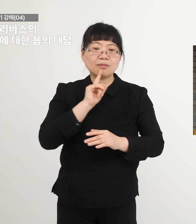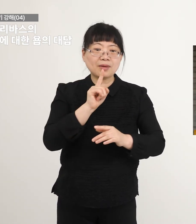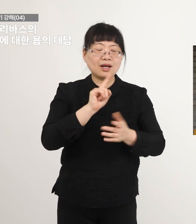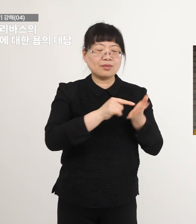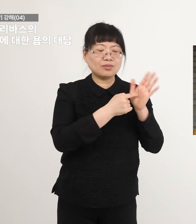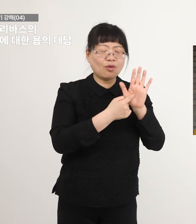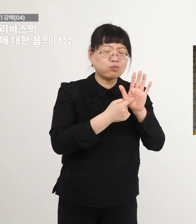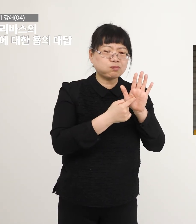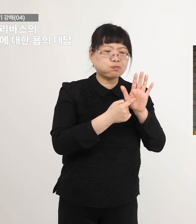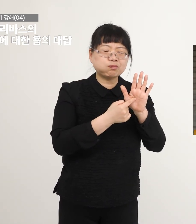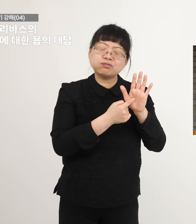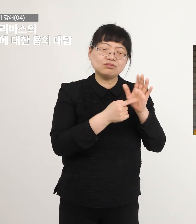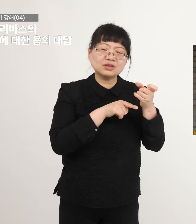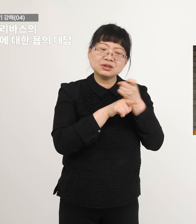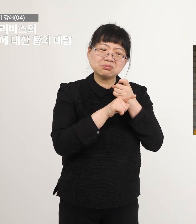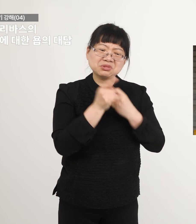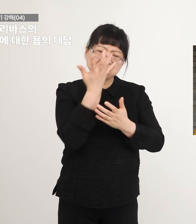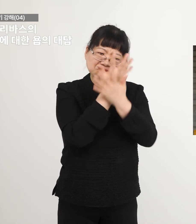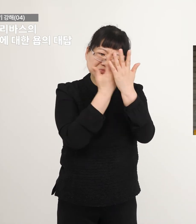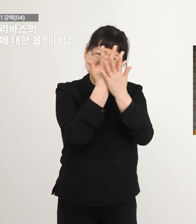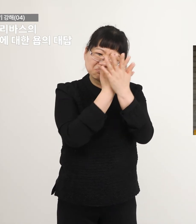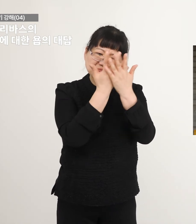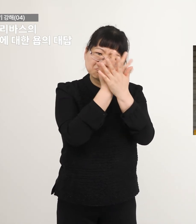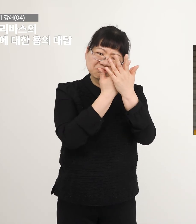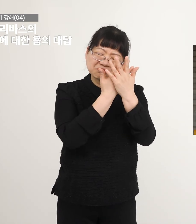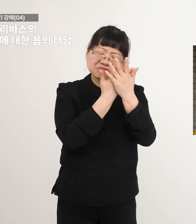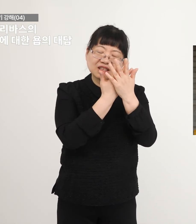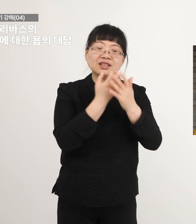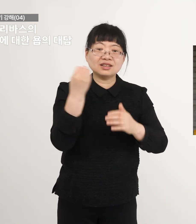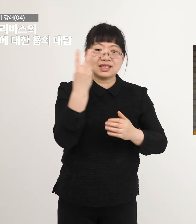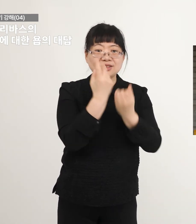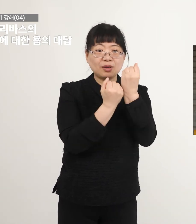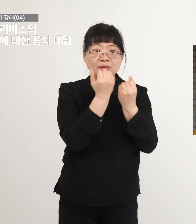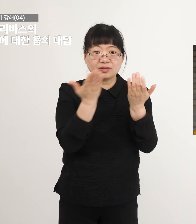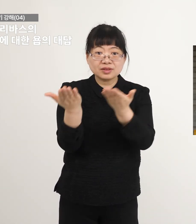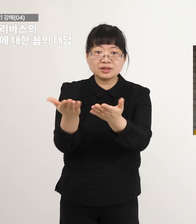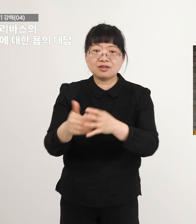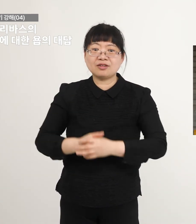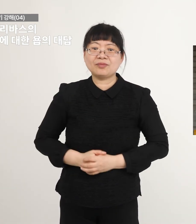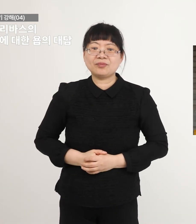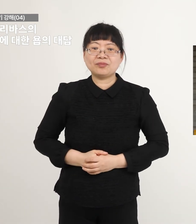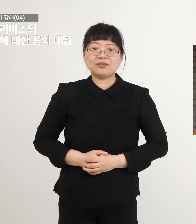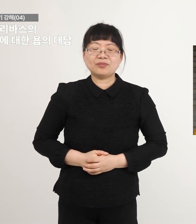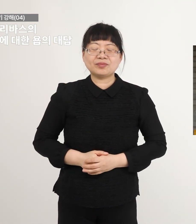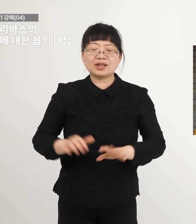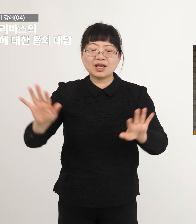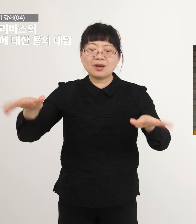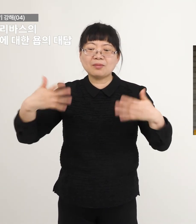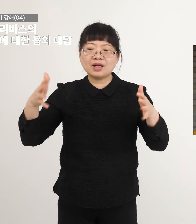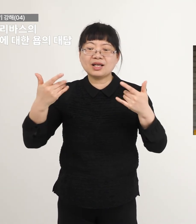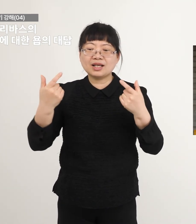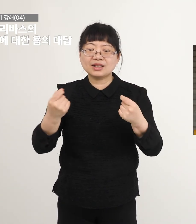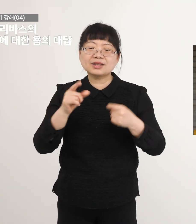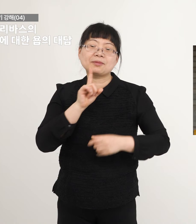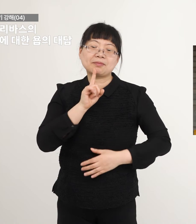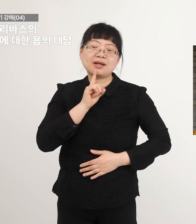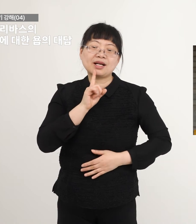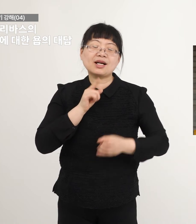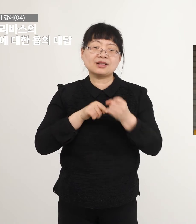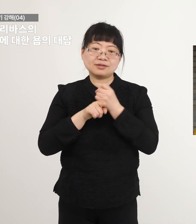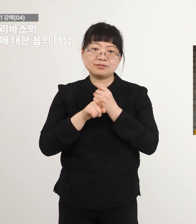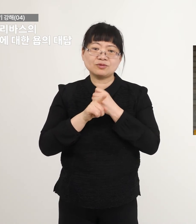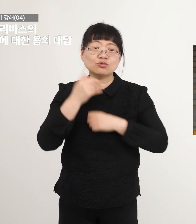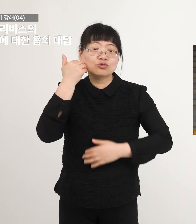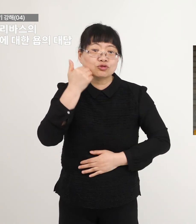이렇게 확 무슨 소리인지 잘 안 들어오죠? 이런 뜻이에요. 바람 같은 말이라는